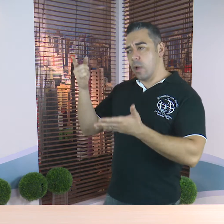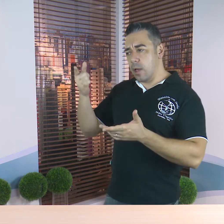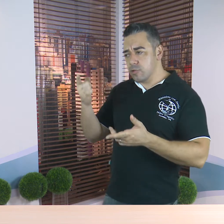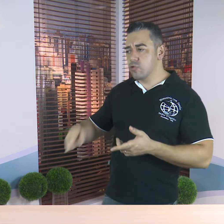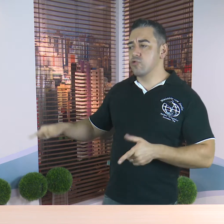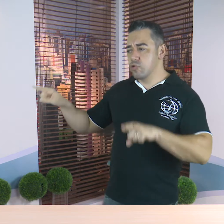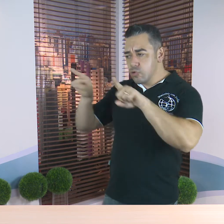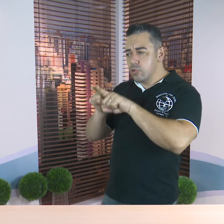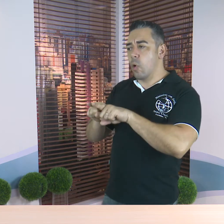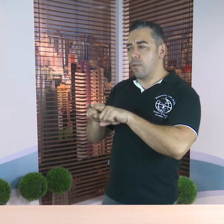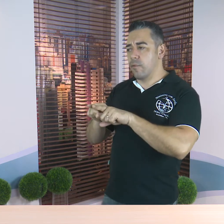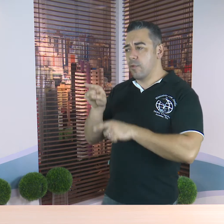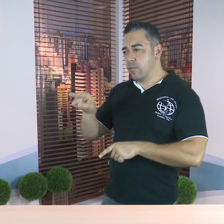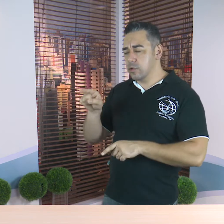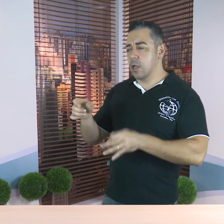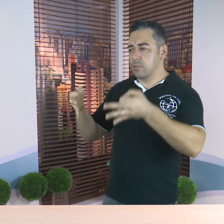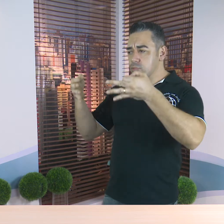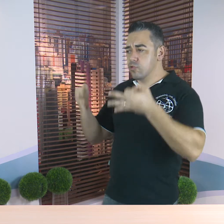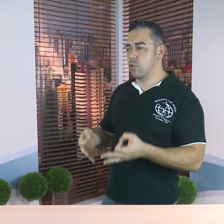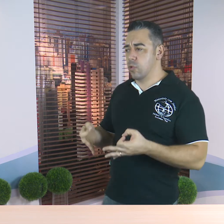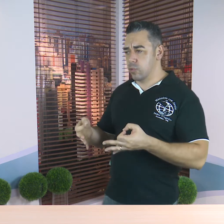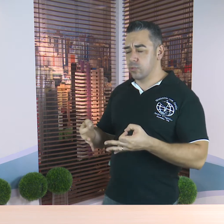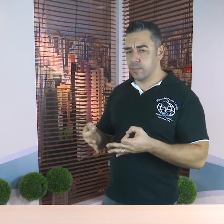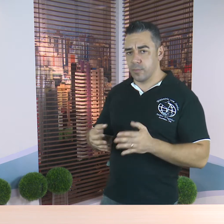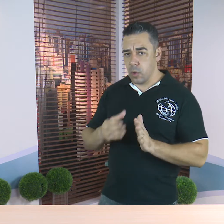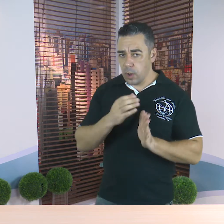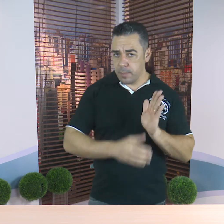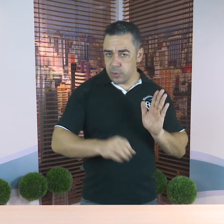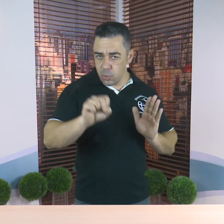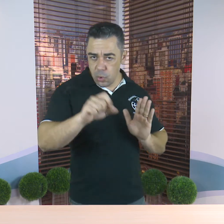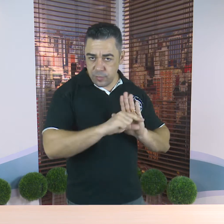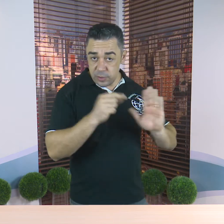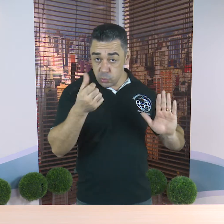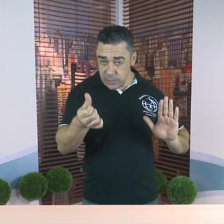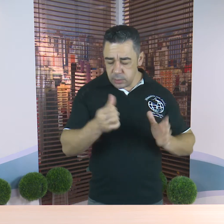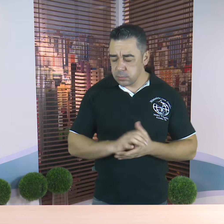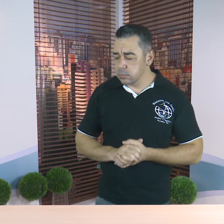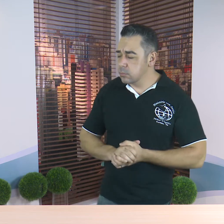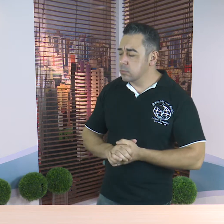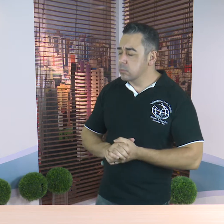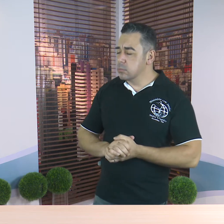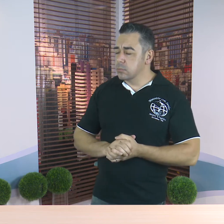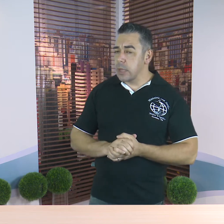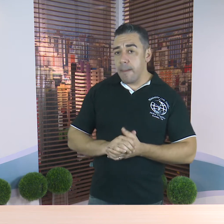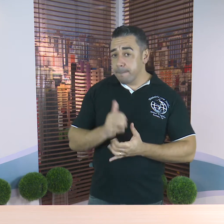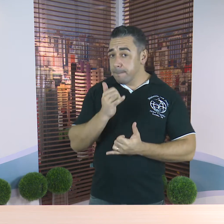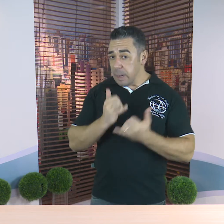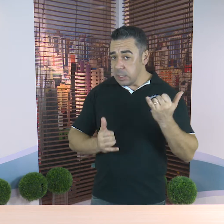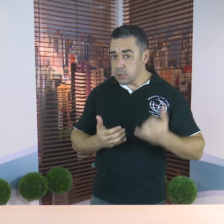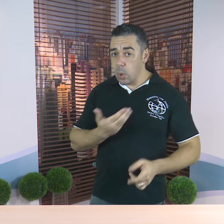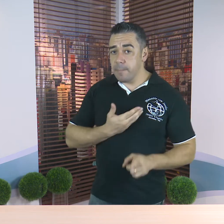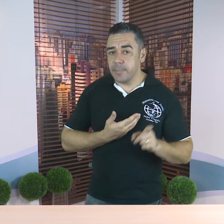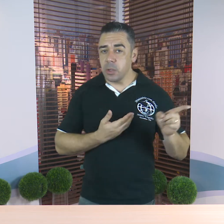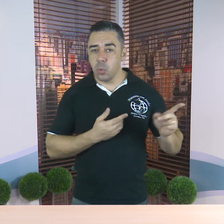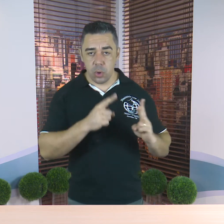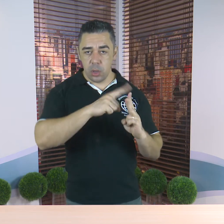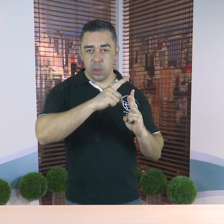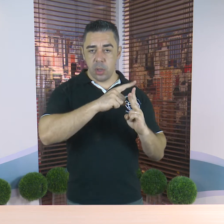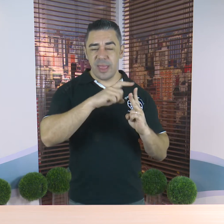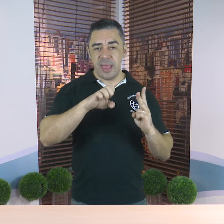a morada da tua justiça, presente no capítulo 8, versículo 6, parecem-se muito com as palavras do seu amigo Elifaz. Une-te,